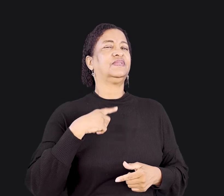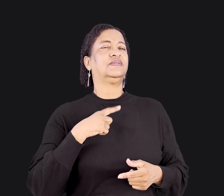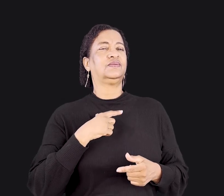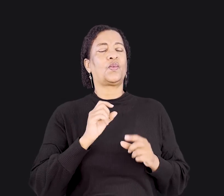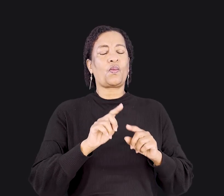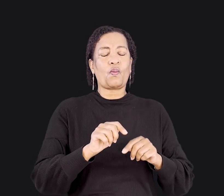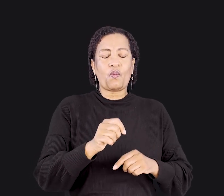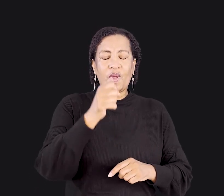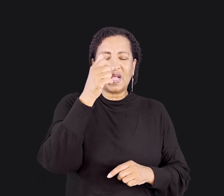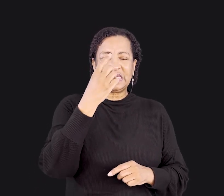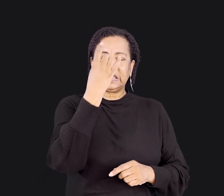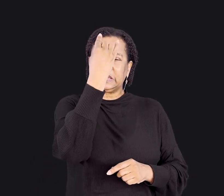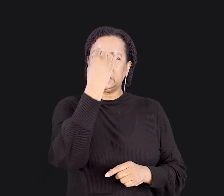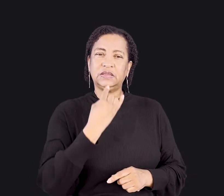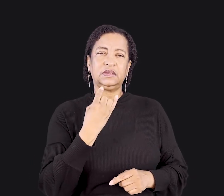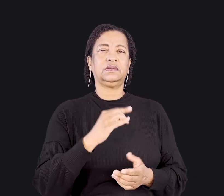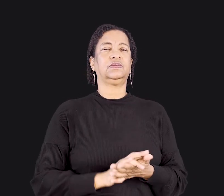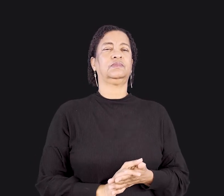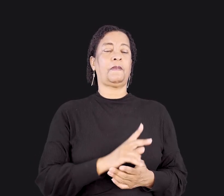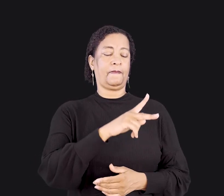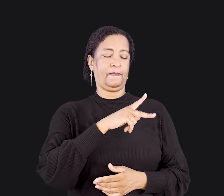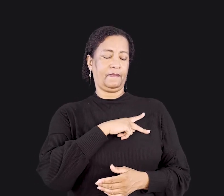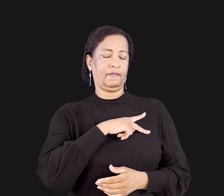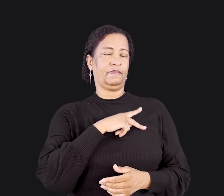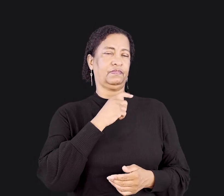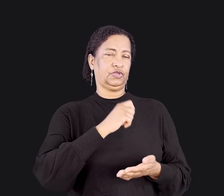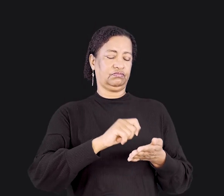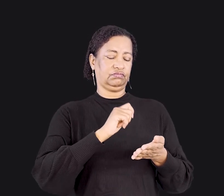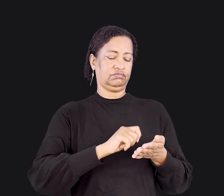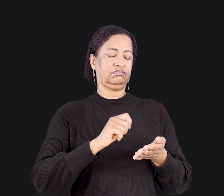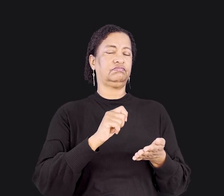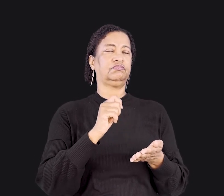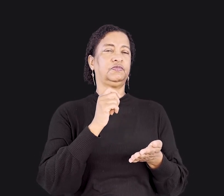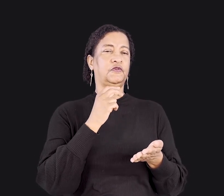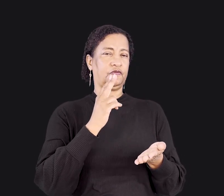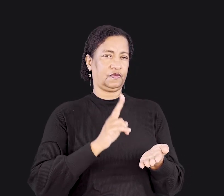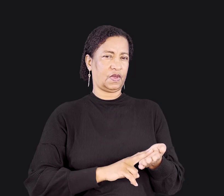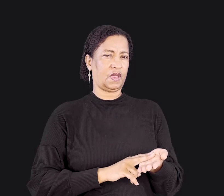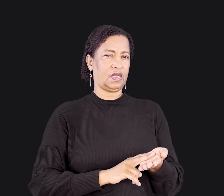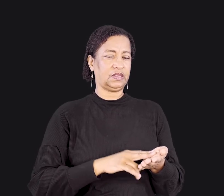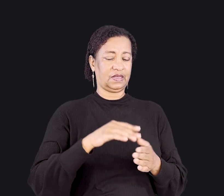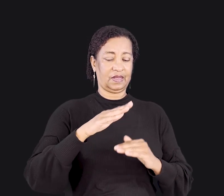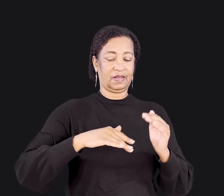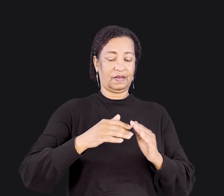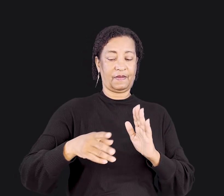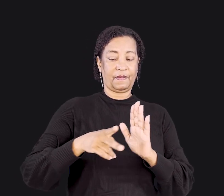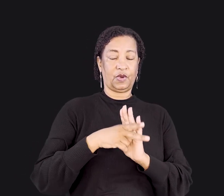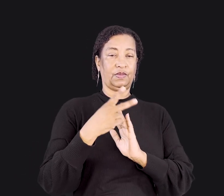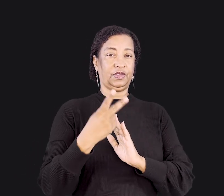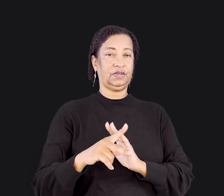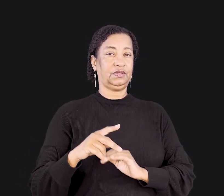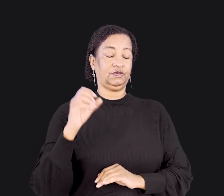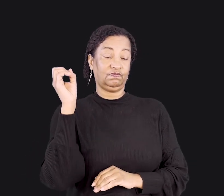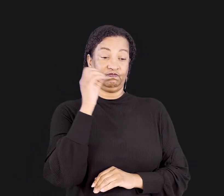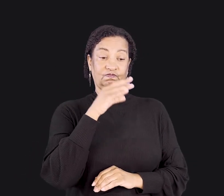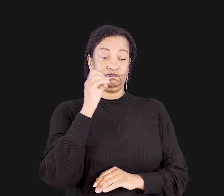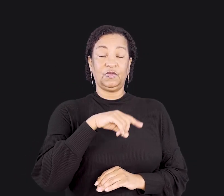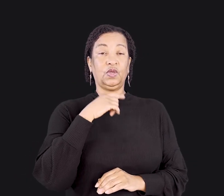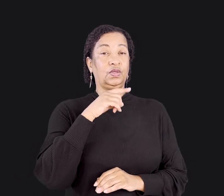quase completa cegueira. Paulo diz que escreveu esta carta de próprio punho. Ele estava tão bravo que nem conseguiu